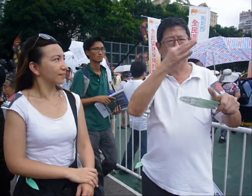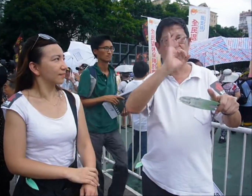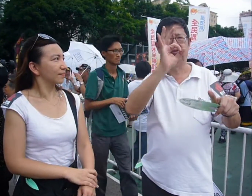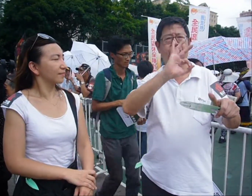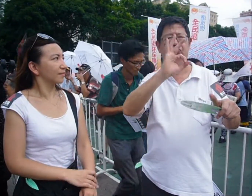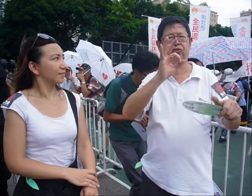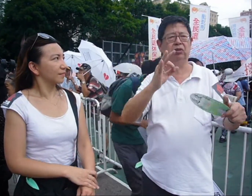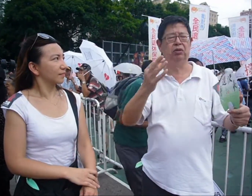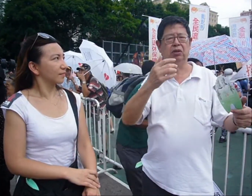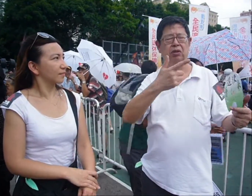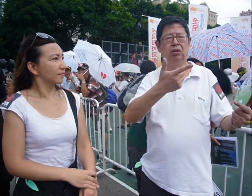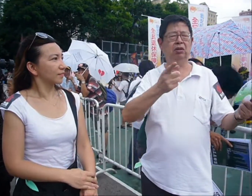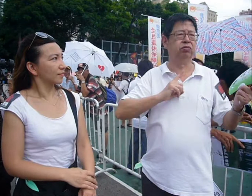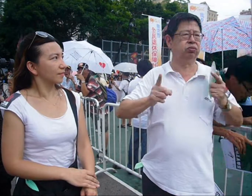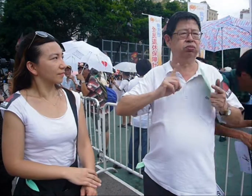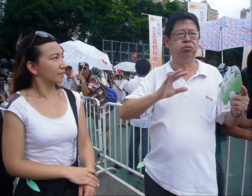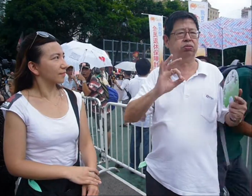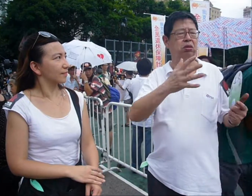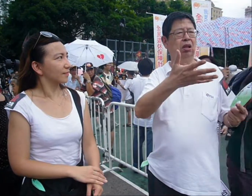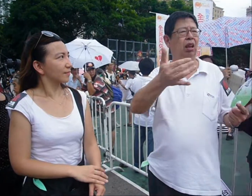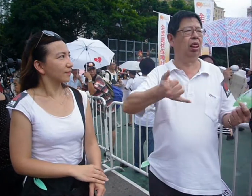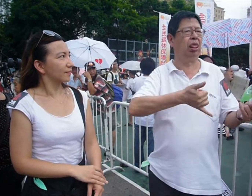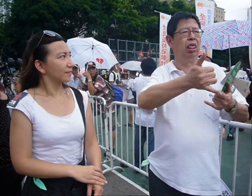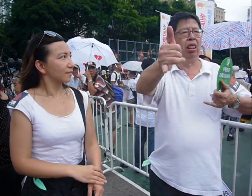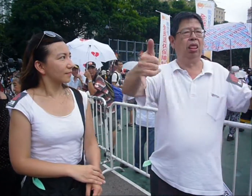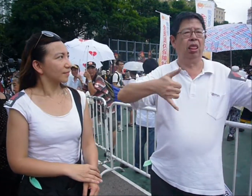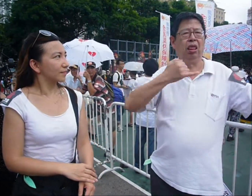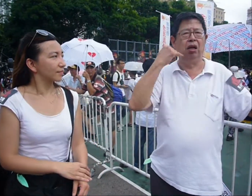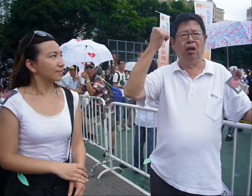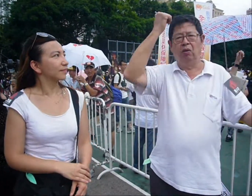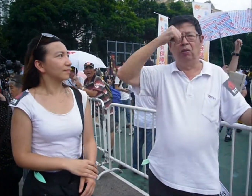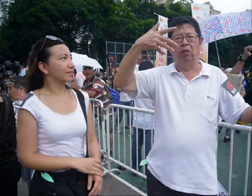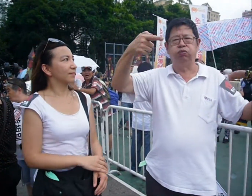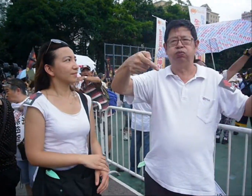打倒地產霸權， 曾蔭權下台。